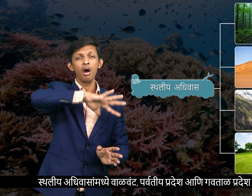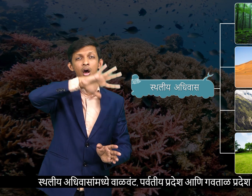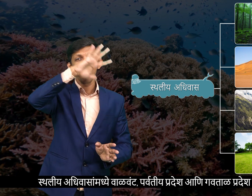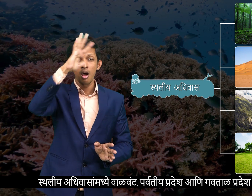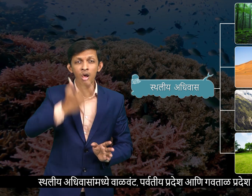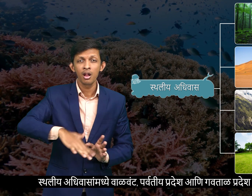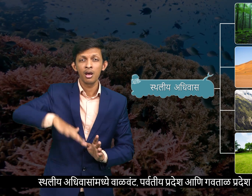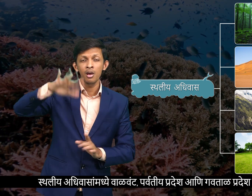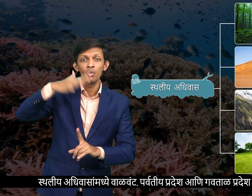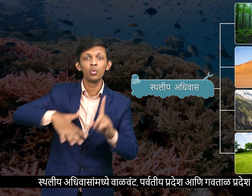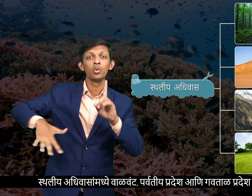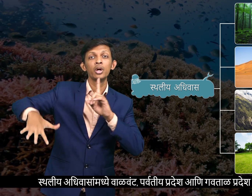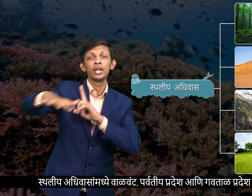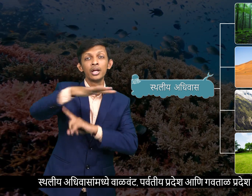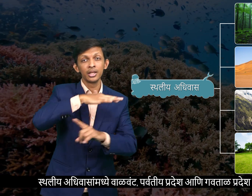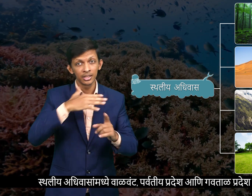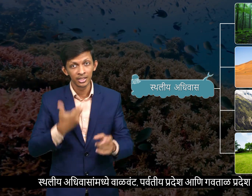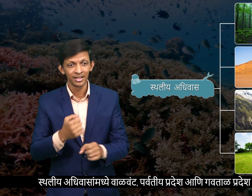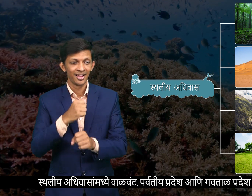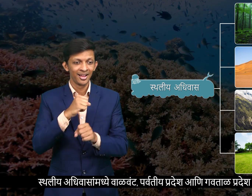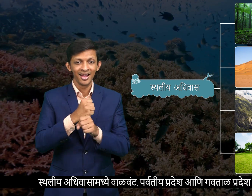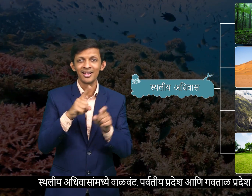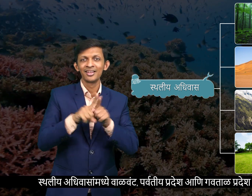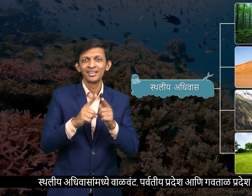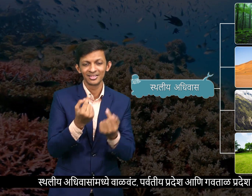प्रदेश यांचा समावेश होतो.